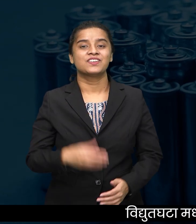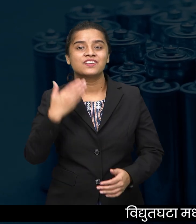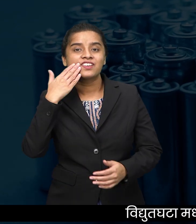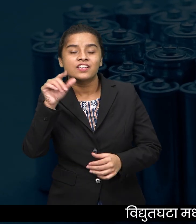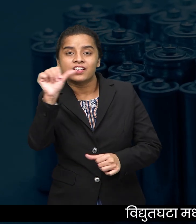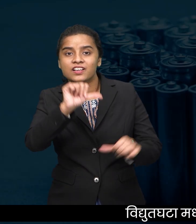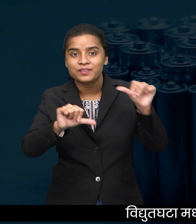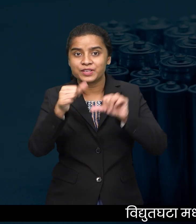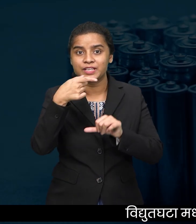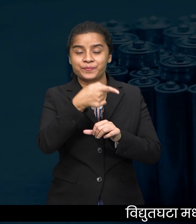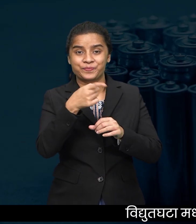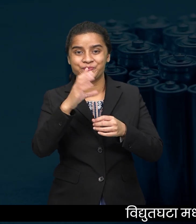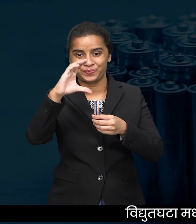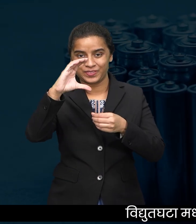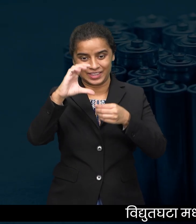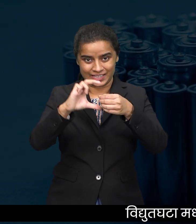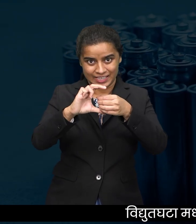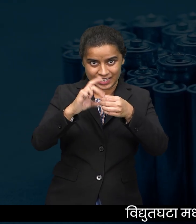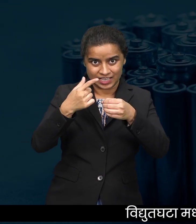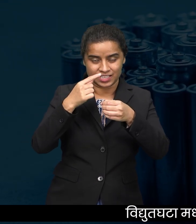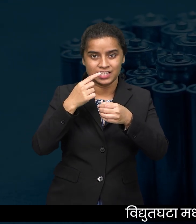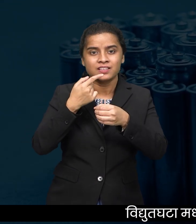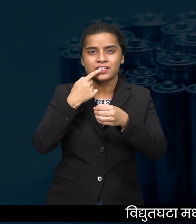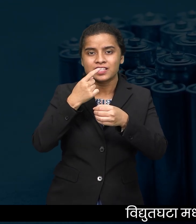विद्युत घटामधील रसायने संपल्यावर